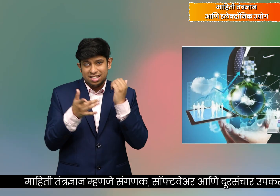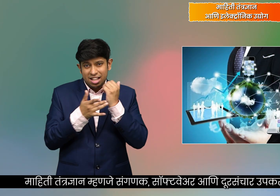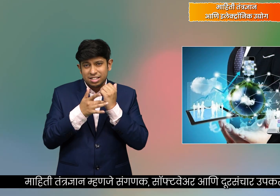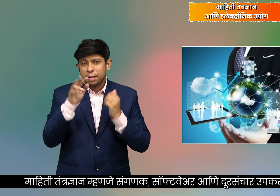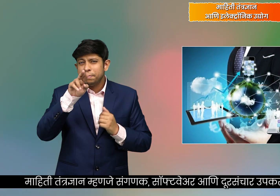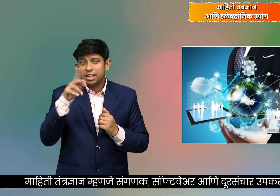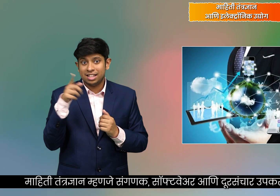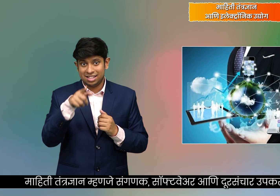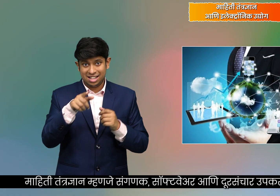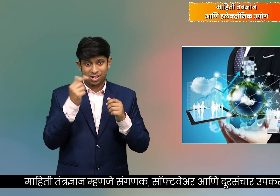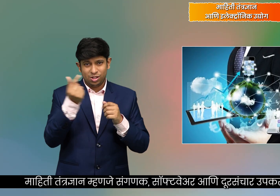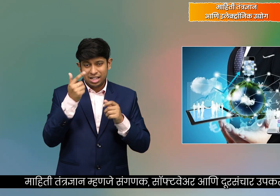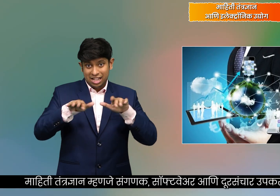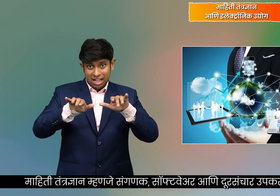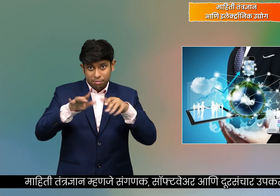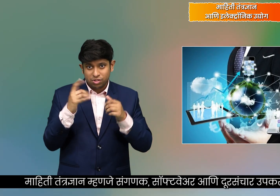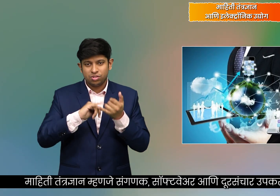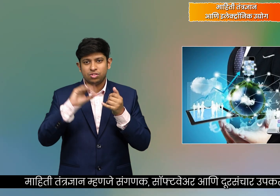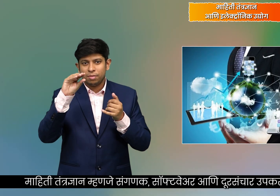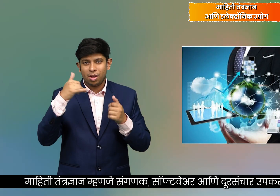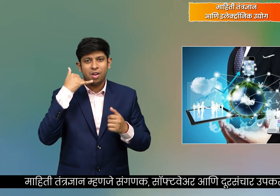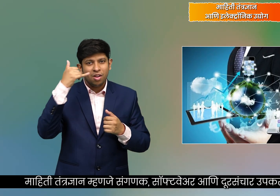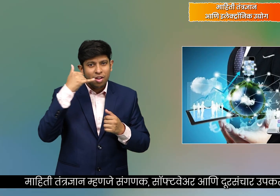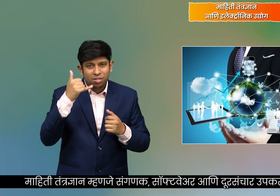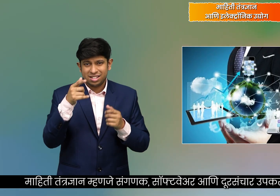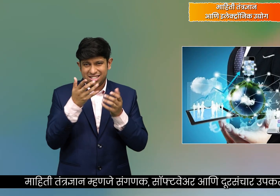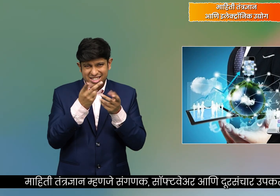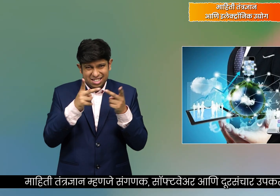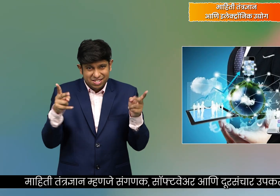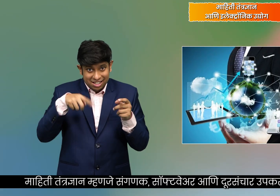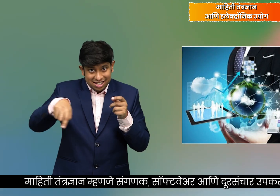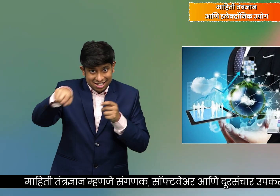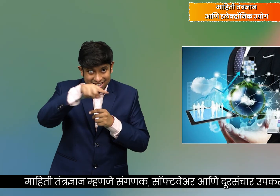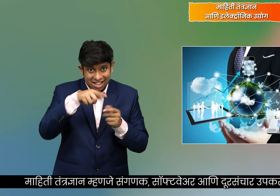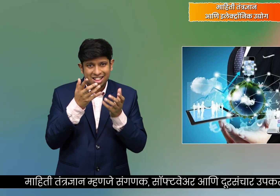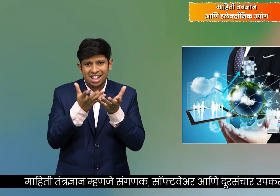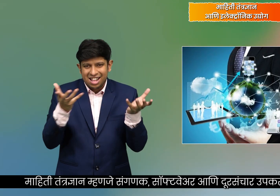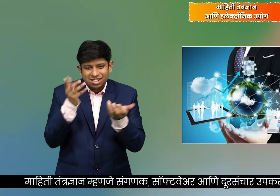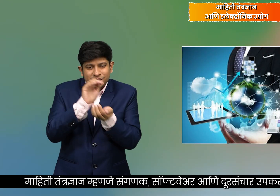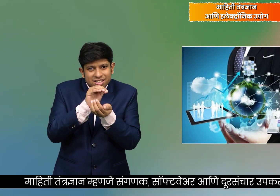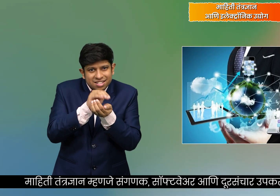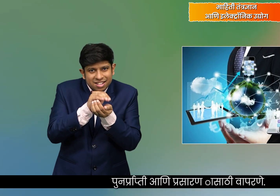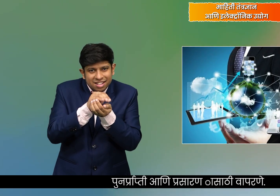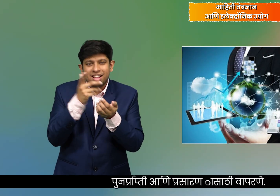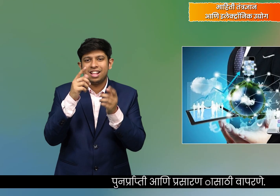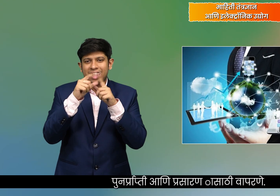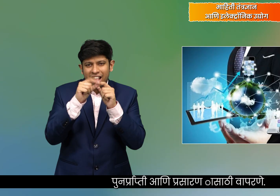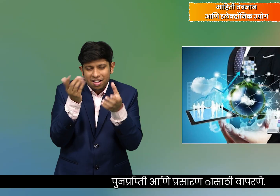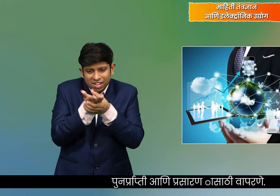माहिती तंत्रज्ञान म्हणजे संगणक, सॉफ्टवेअर आणि दूरसंचार उपकरणांचा डेटा साठवणे, पुनर्प्राप्ती आणि